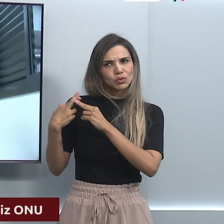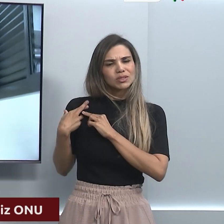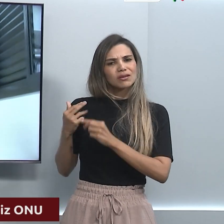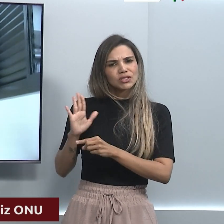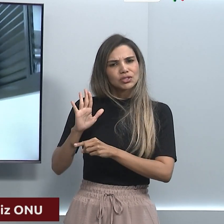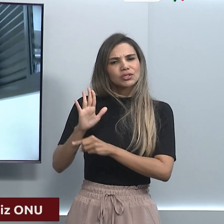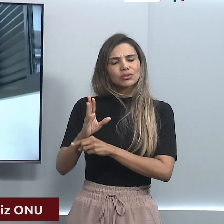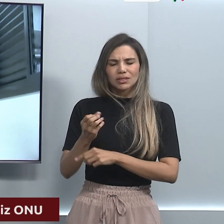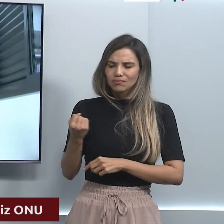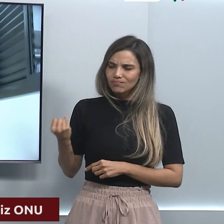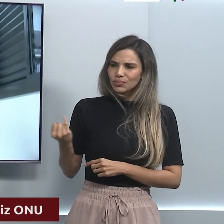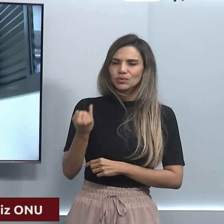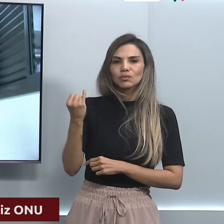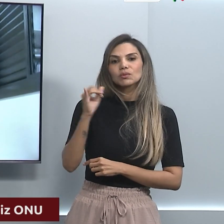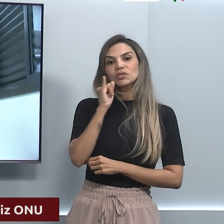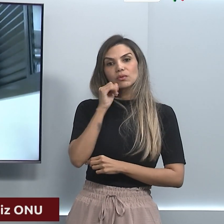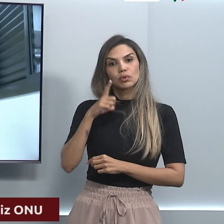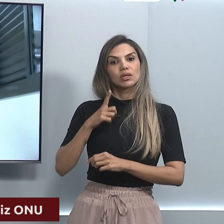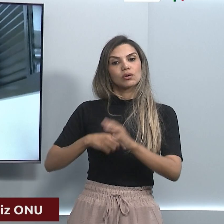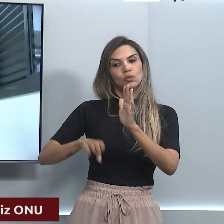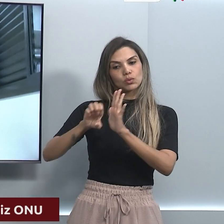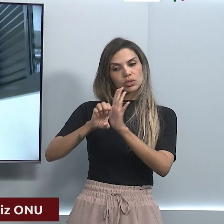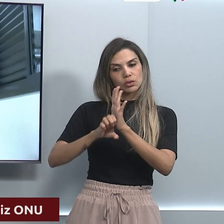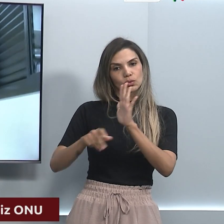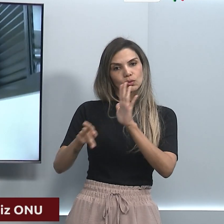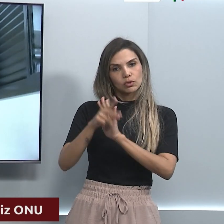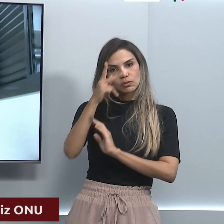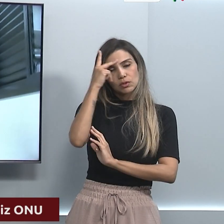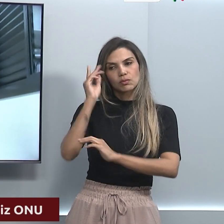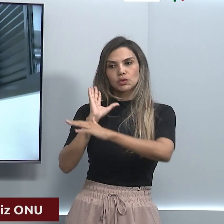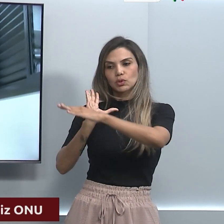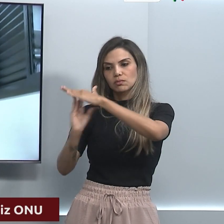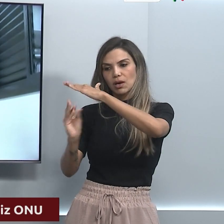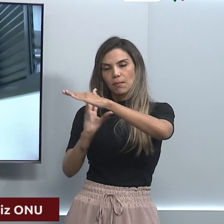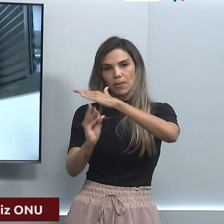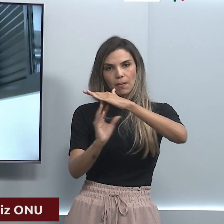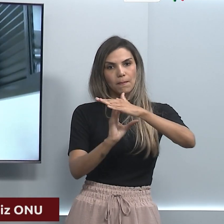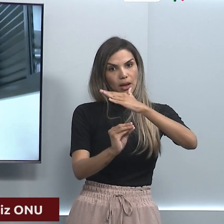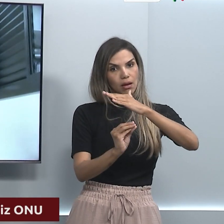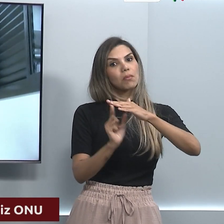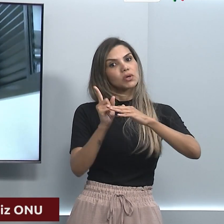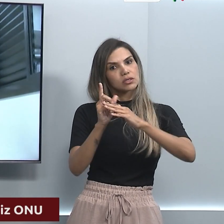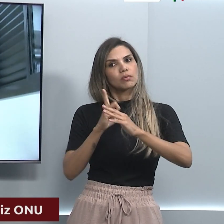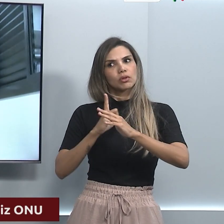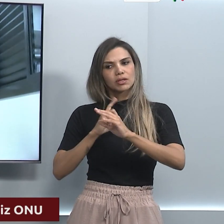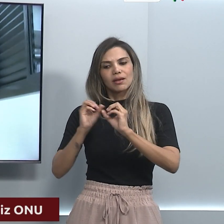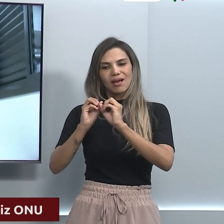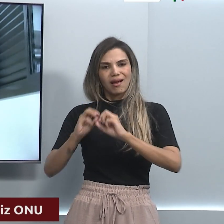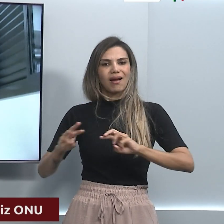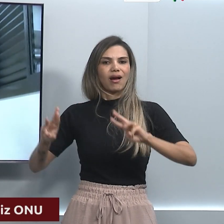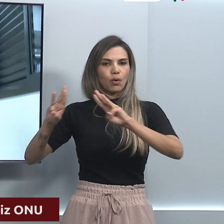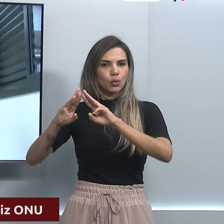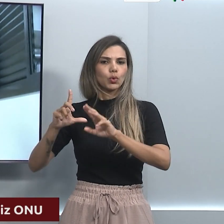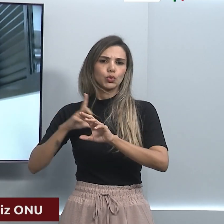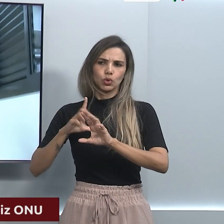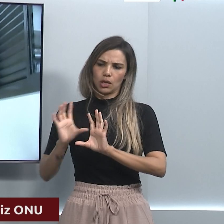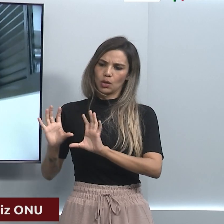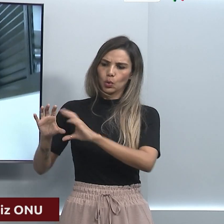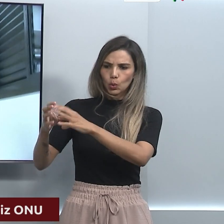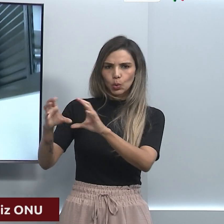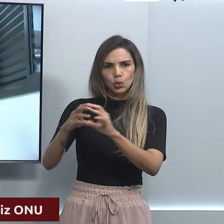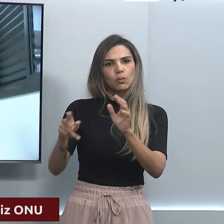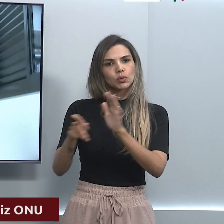próprio Estatuto do Refugiado, ele nasce no contexto da Organização das Nações Unidas. A ONU tem agências